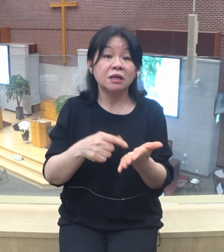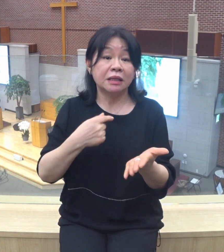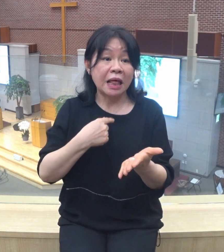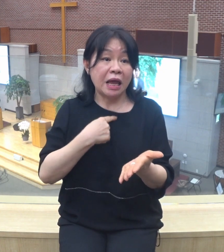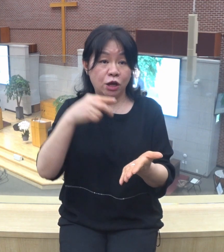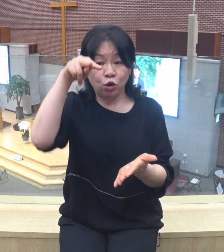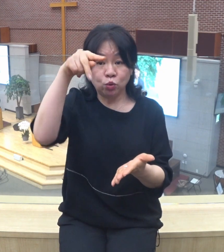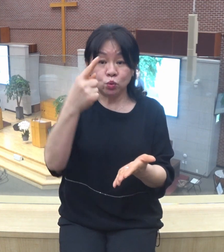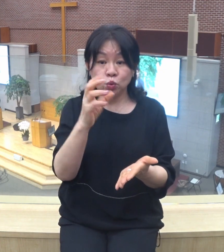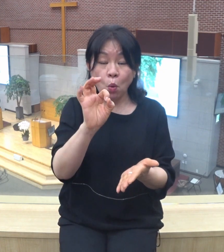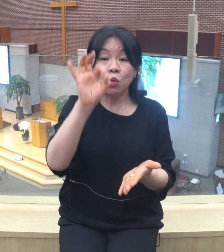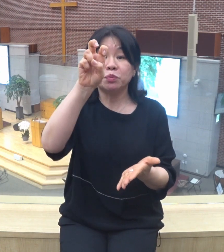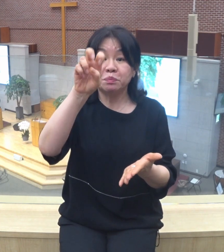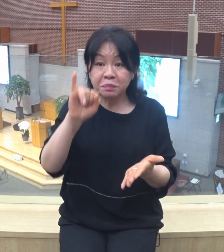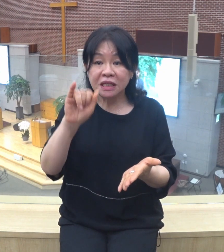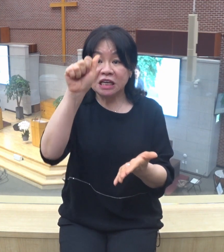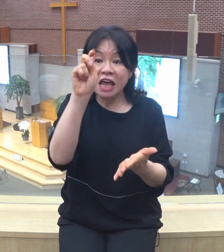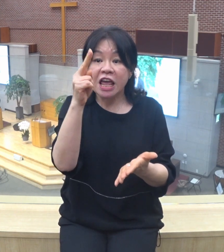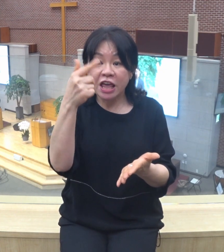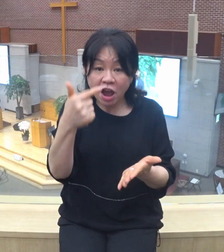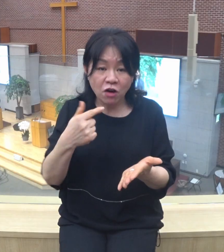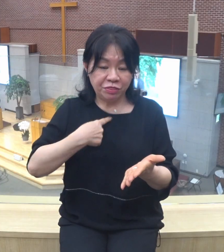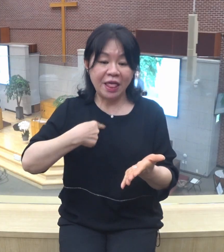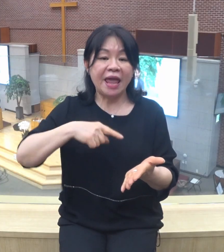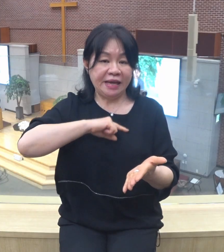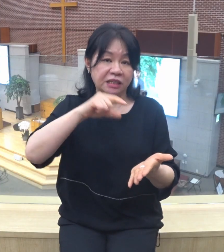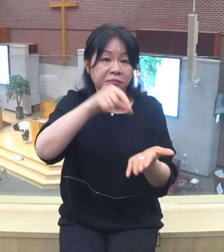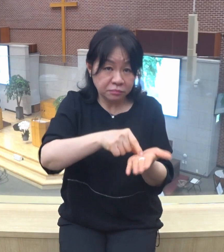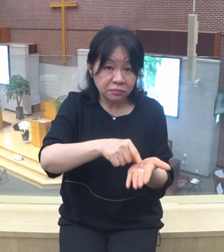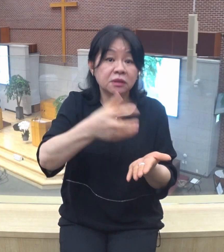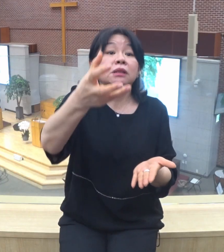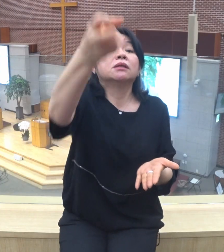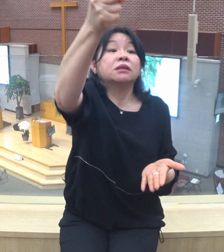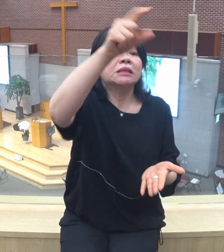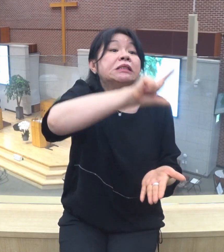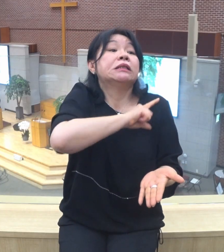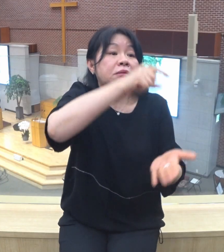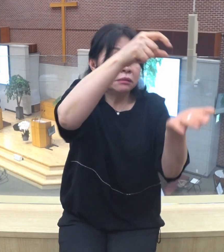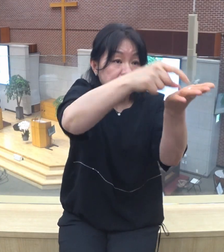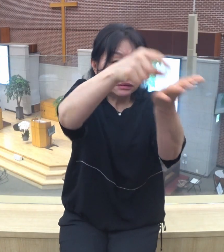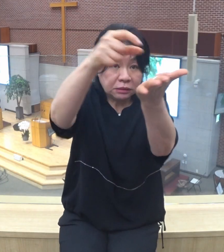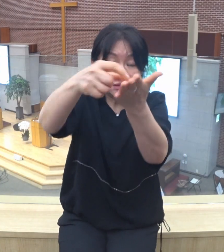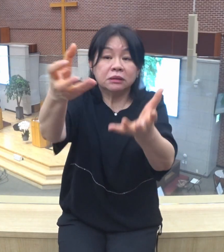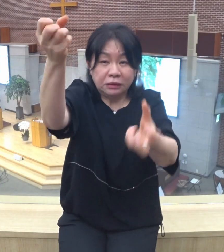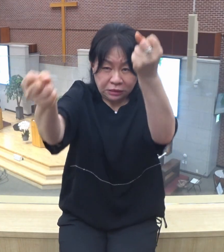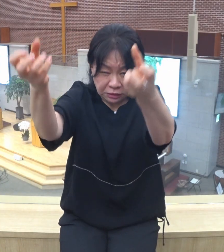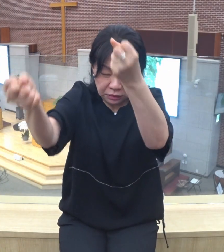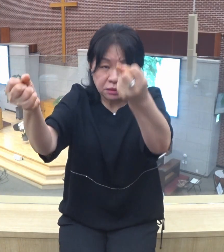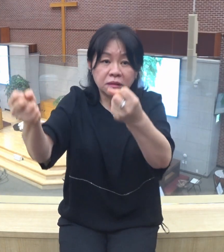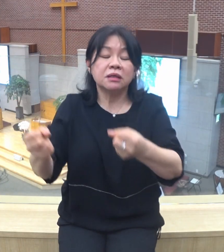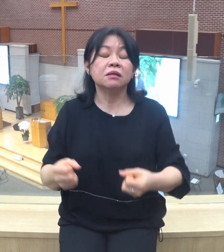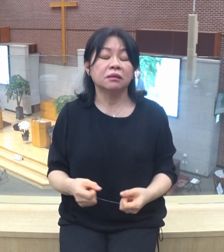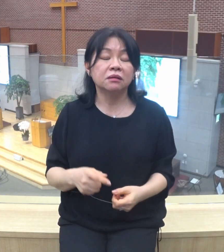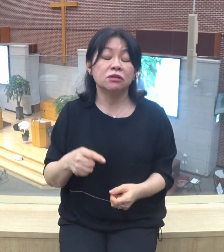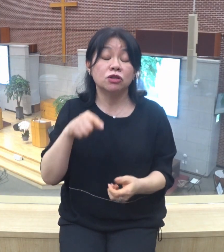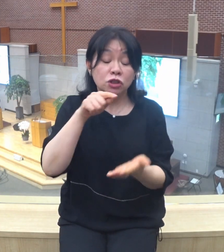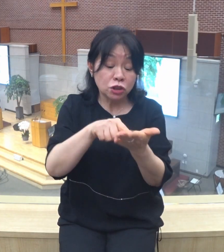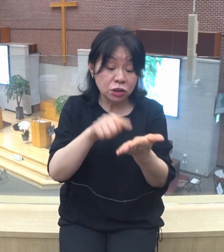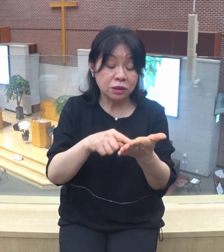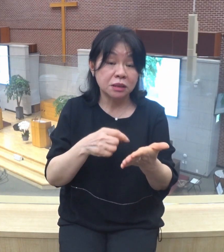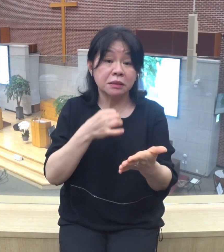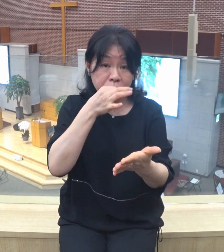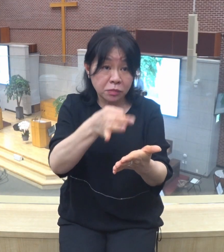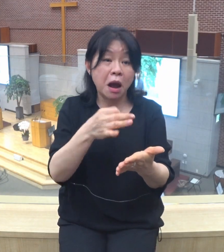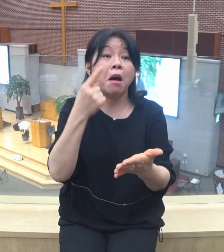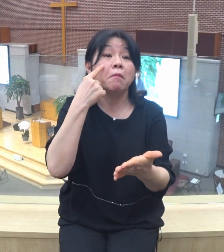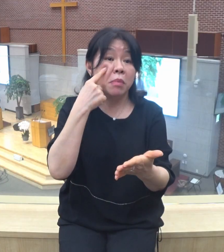누구야? 아니면 뭐 성우 김선영, 선영아 이렇게 하셔도 좋고요. 너는 하나님의 것이다. 이렇게 한번